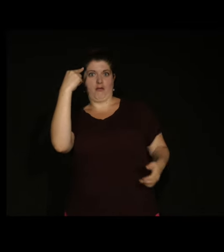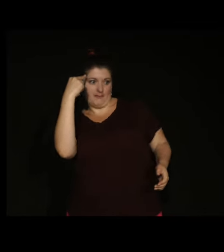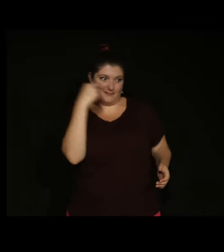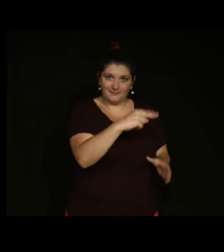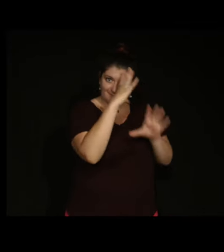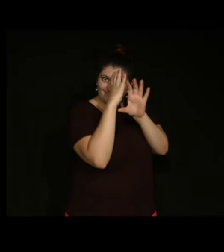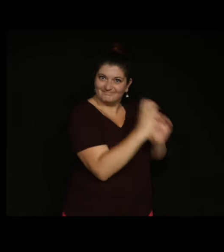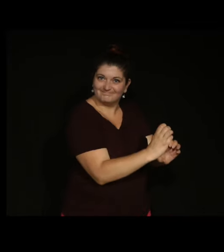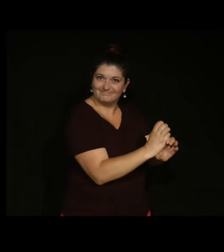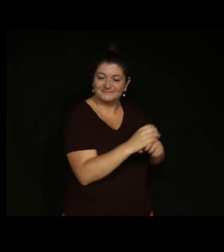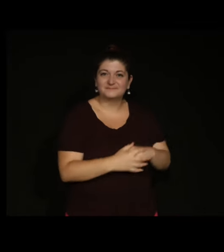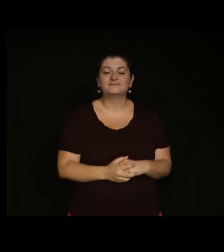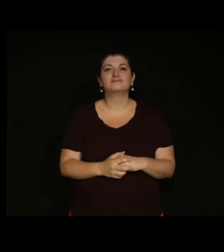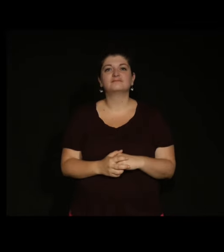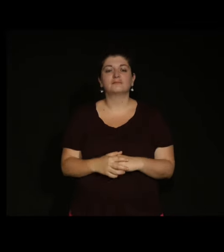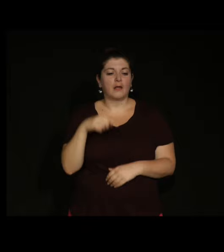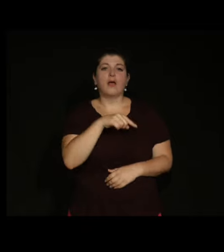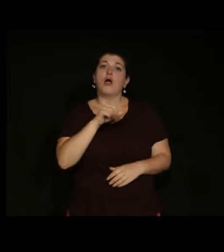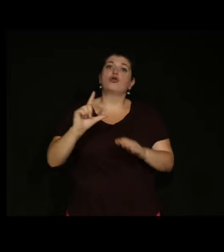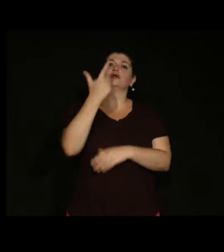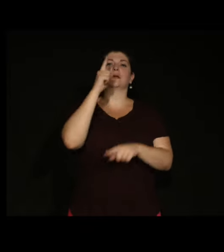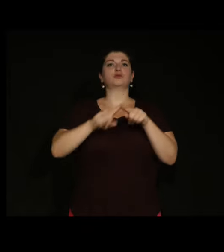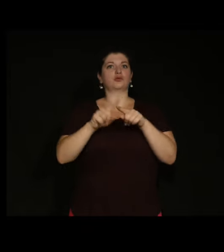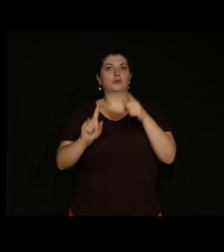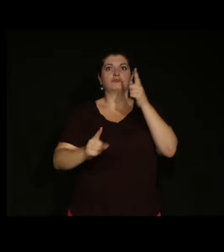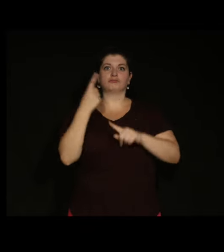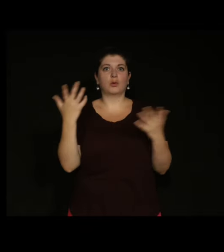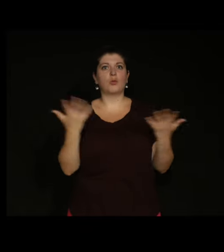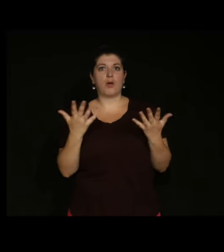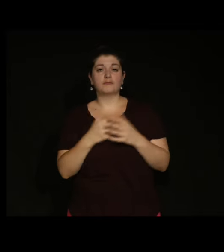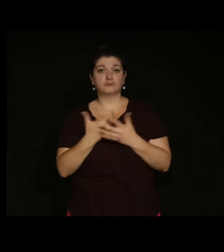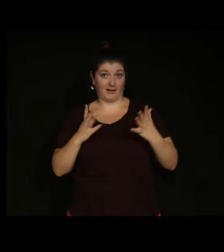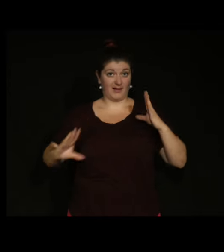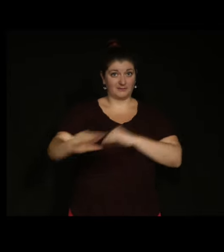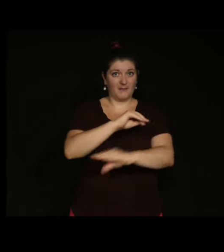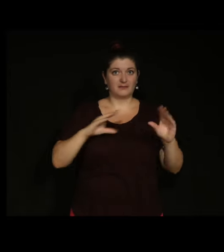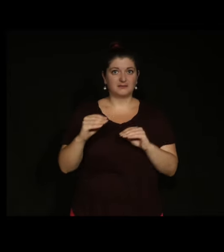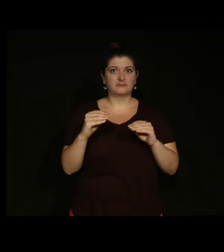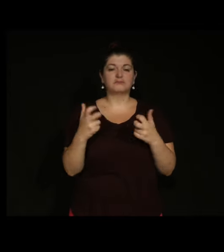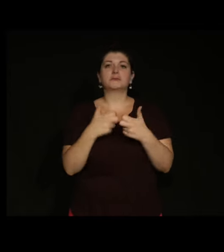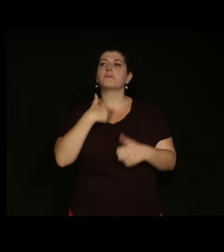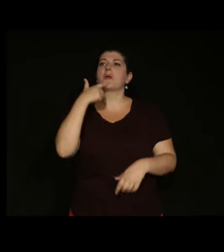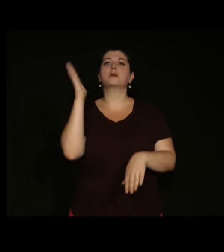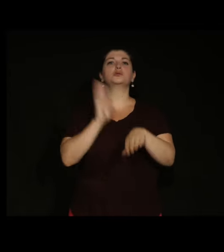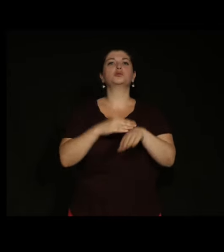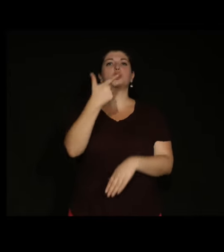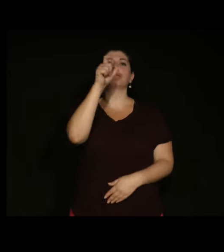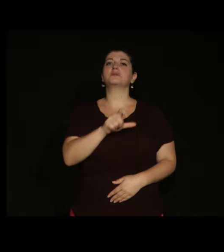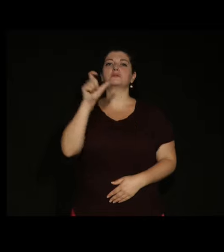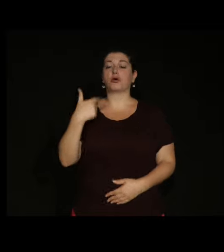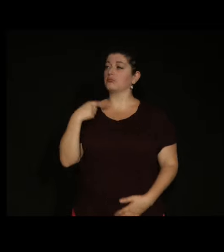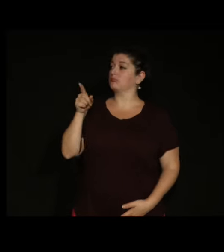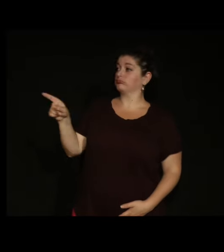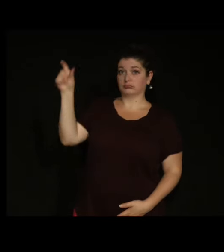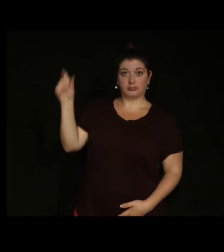en marionnette, puisqu'on cherche à diriger le regard du spectateur. Enfin, voilà. Donc ça, première chose, travail de focus. La